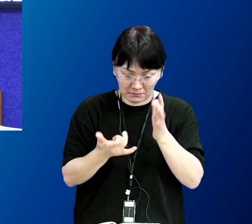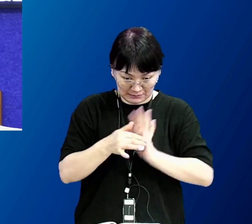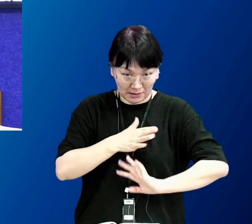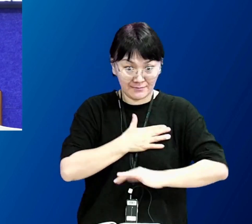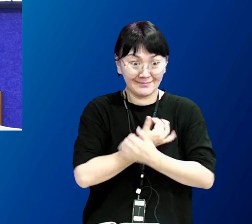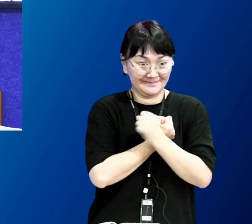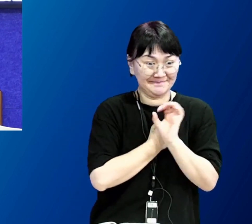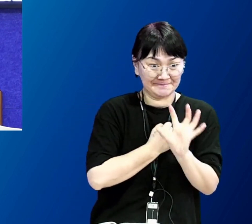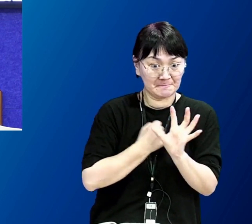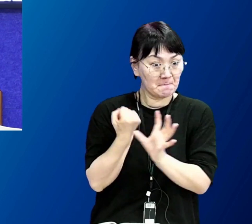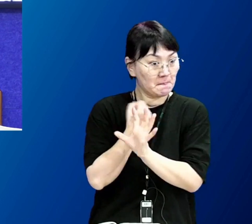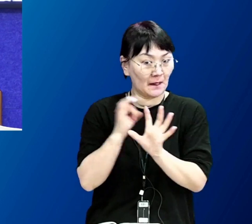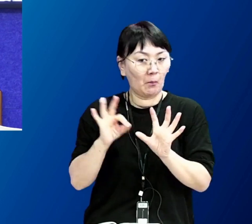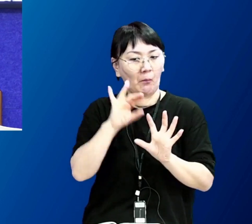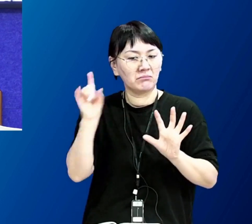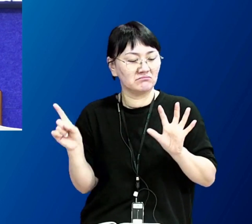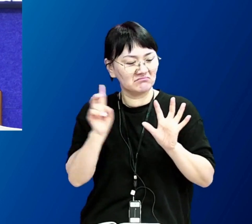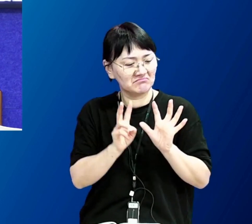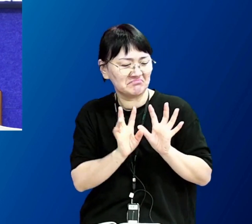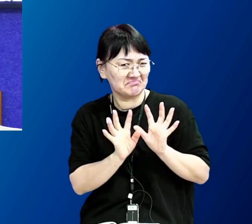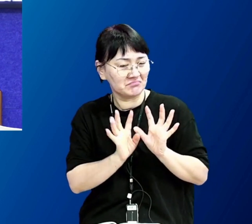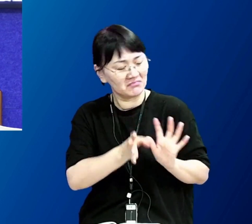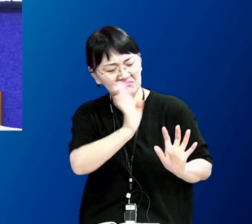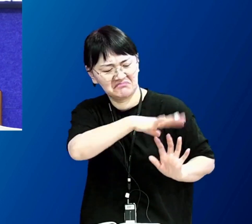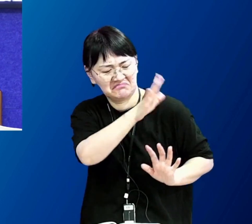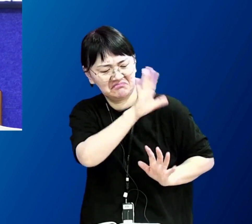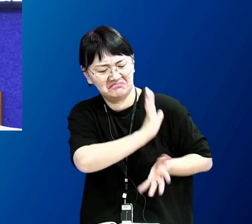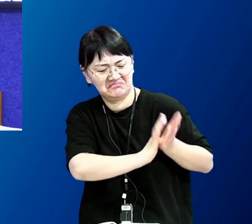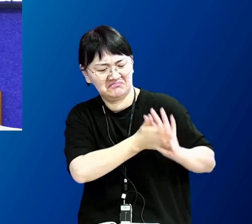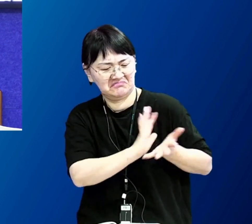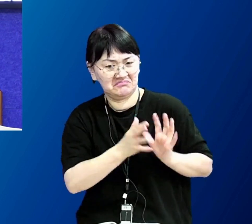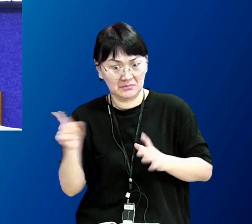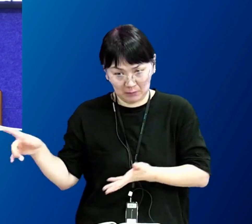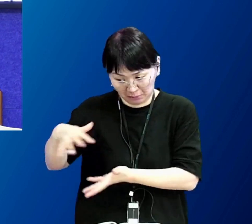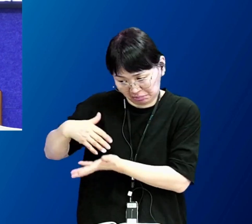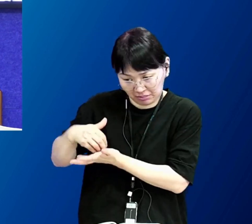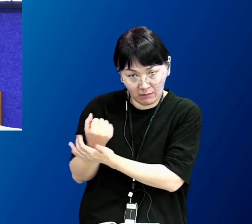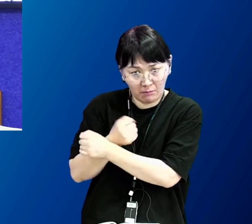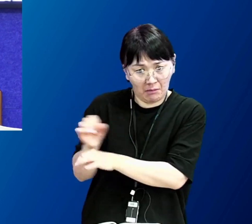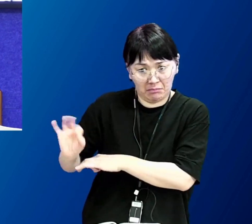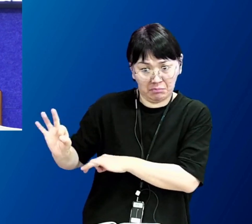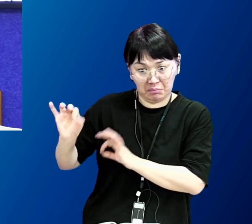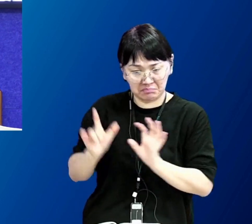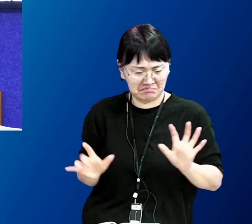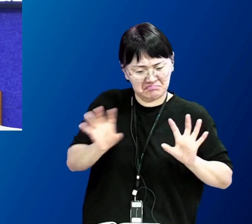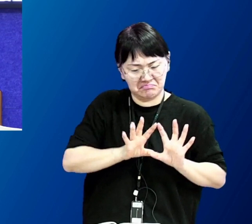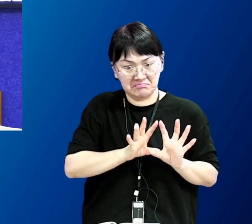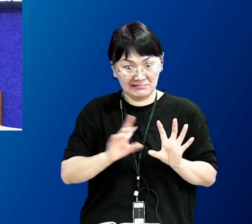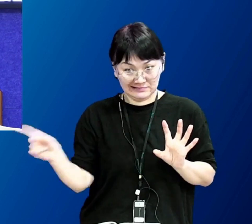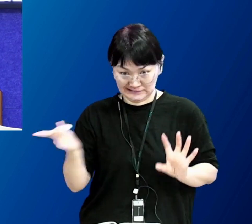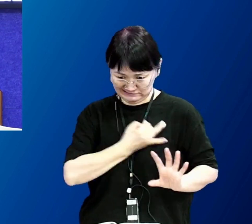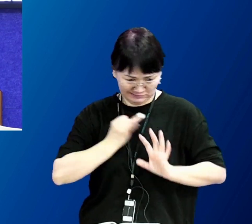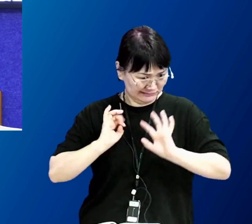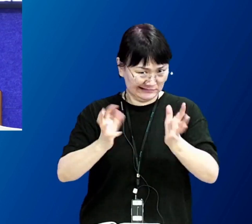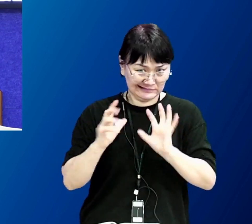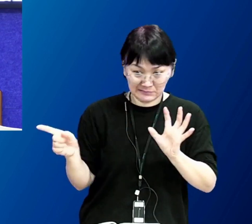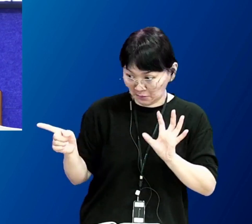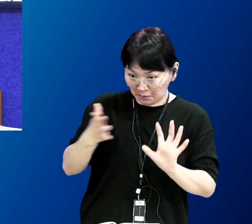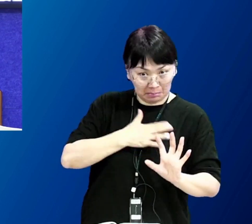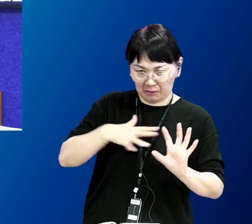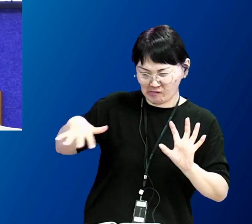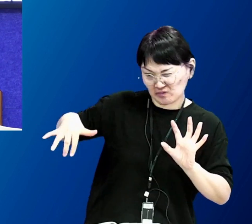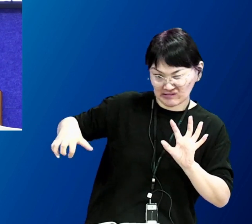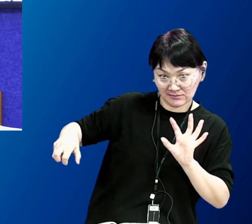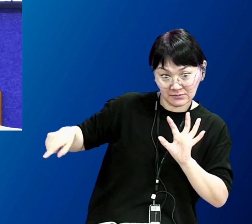Аврагдаагүй хүмүүсийн өөр хүмүүсийн чуулган дотор бат суурлагдаагүй хүмүүсийн чуулган дотор итгэлээрээ сайн амьдрахгүй байгаа